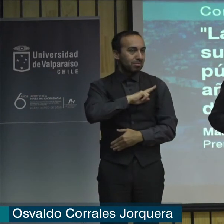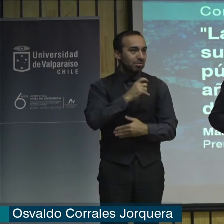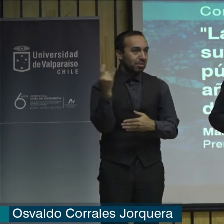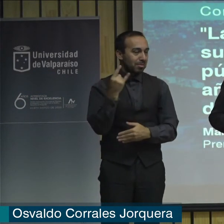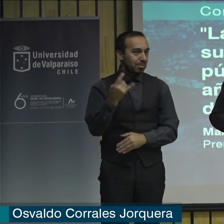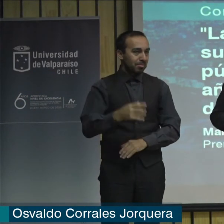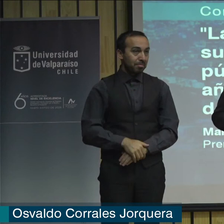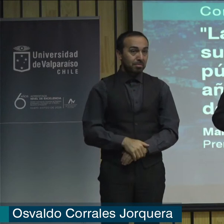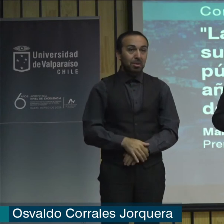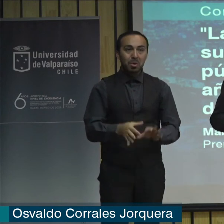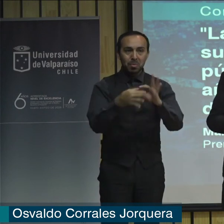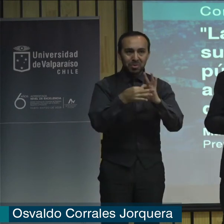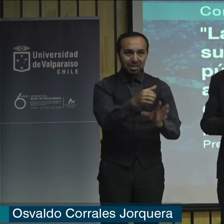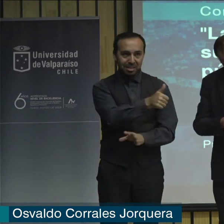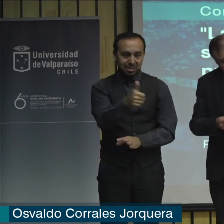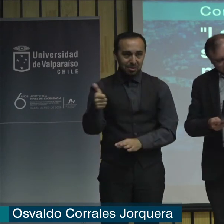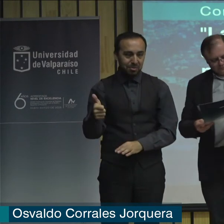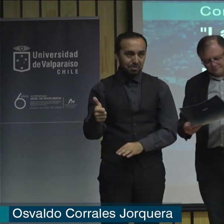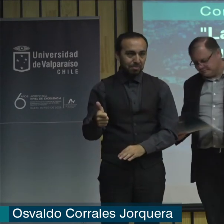público Muchas gracias